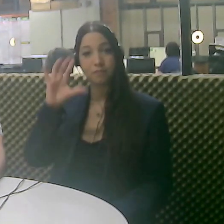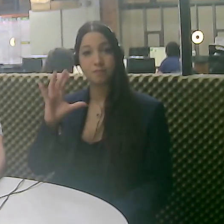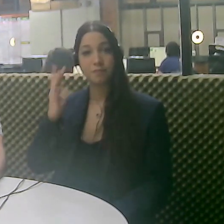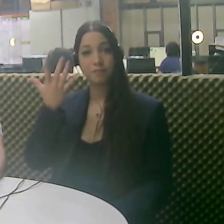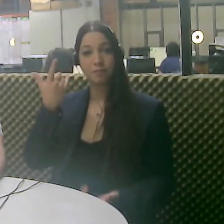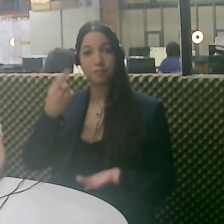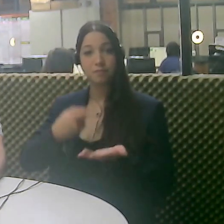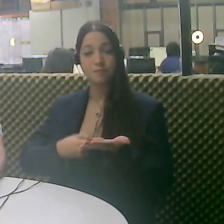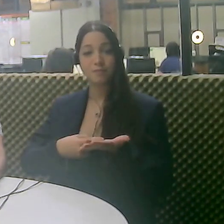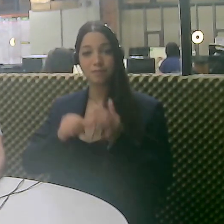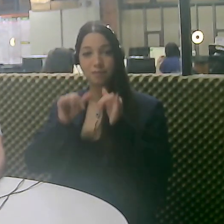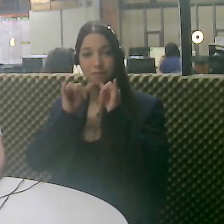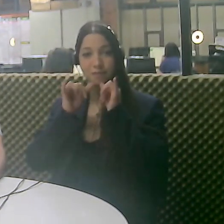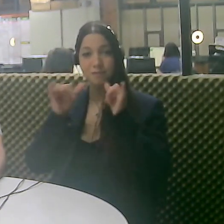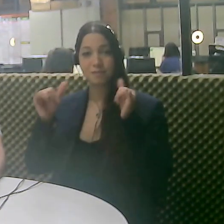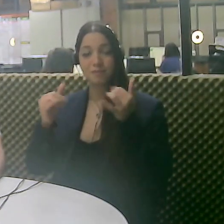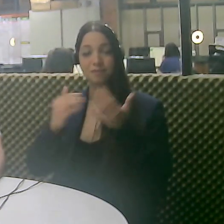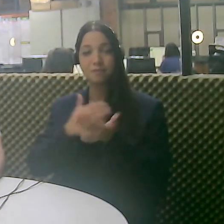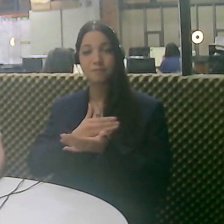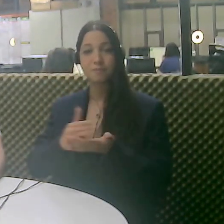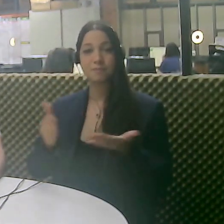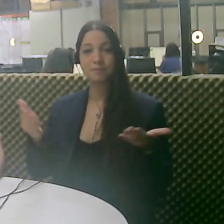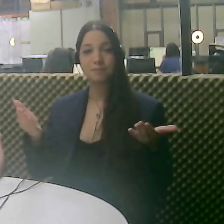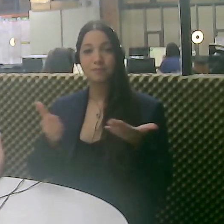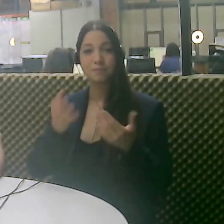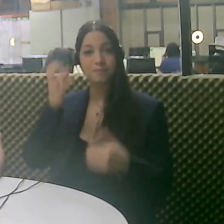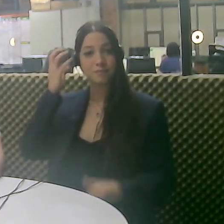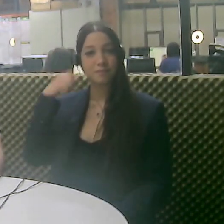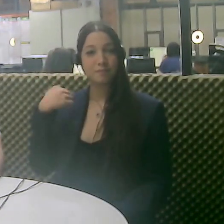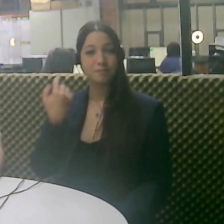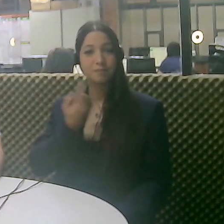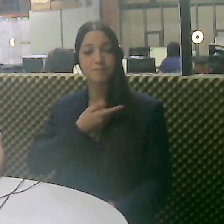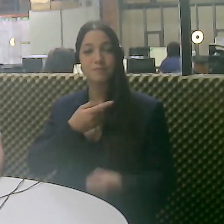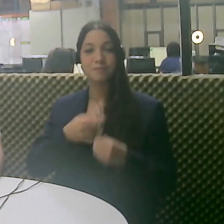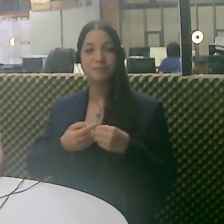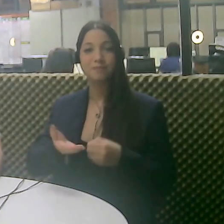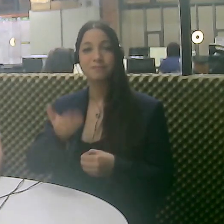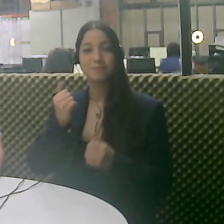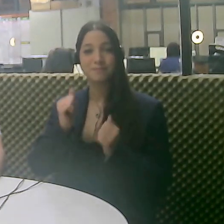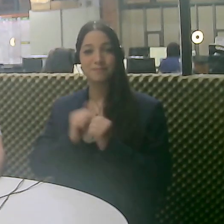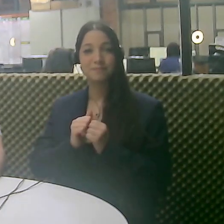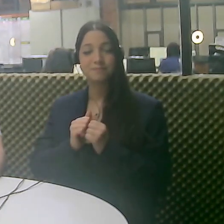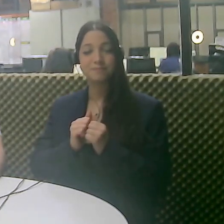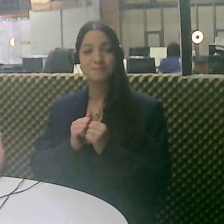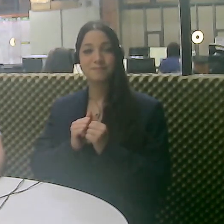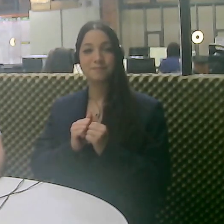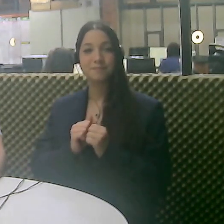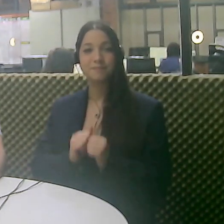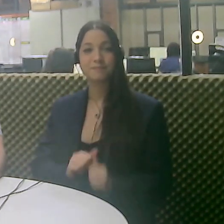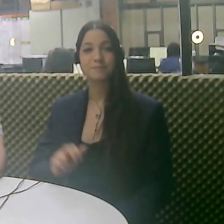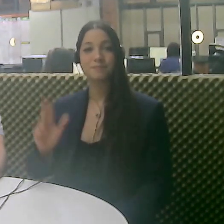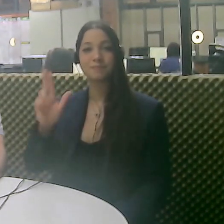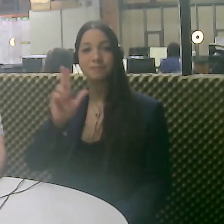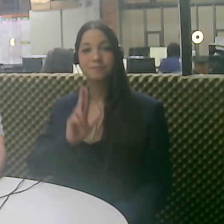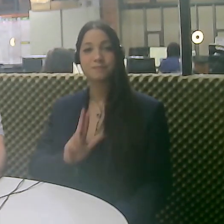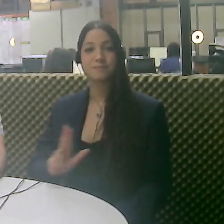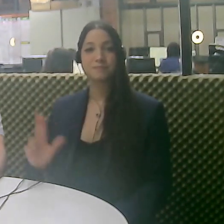acontecer. Essas e outras notícias a partir de agora na Rádio Nossa Cidade. Vem com a gente!